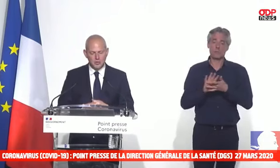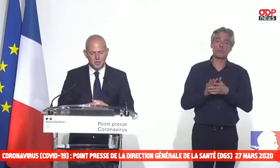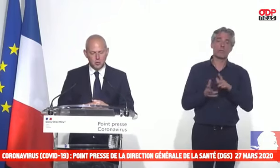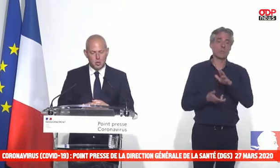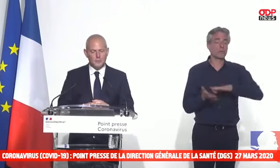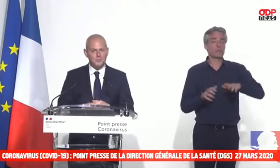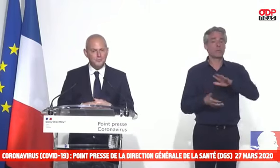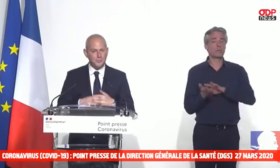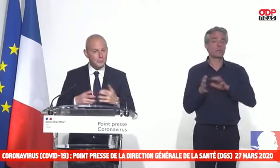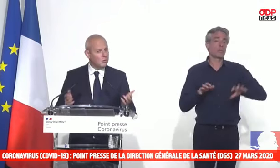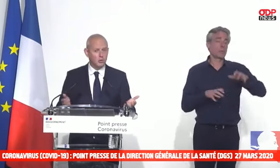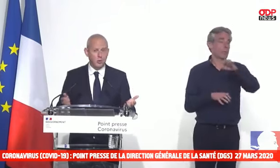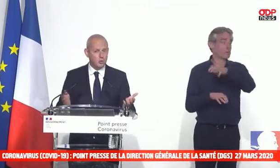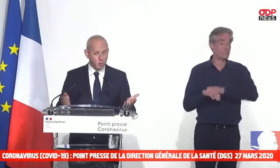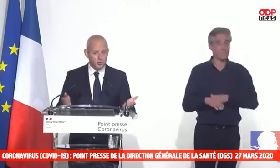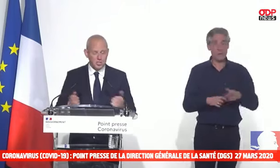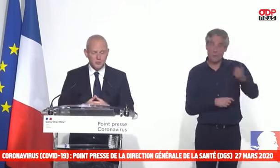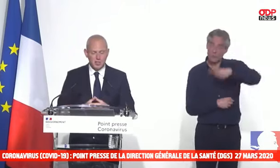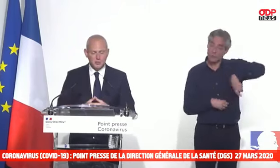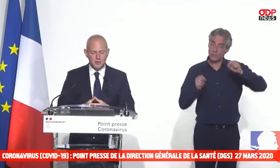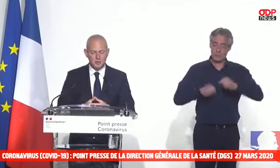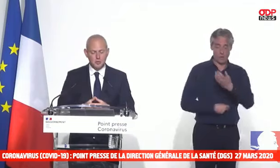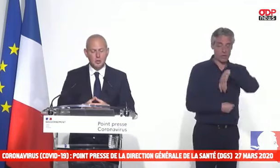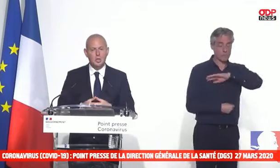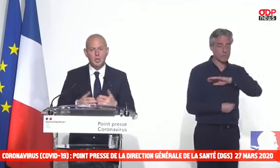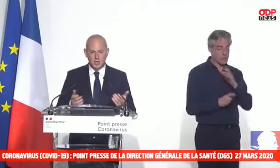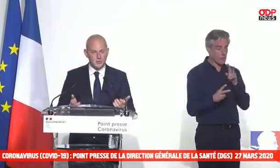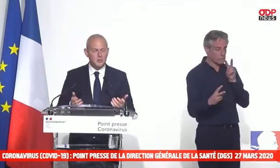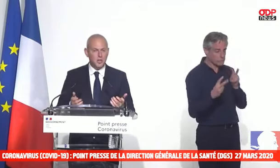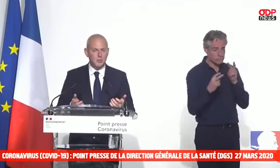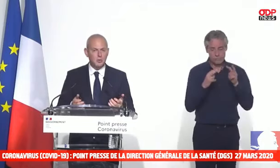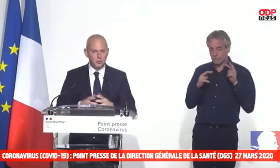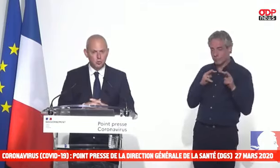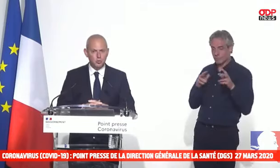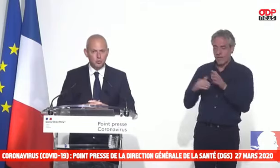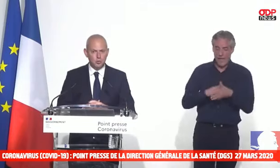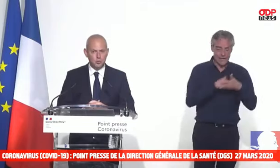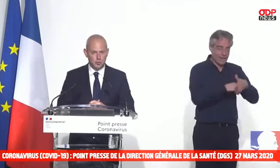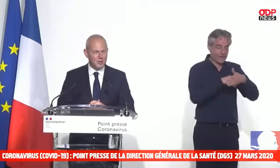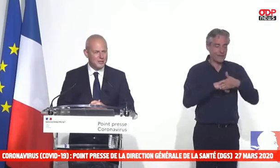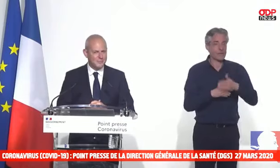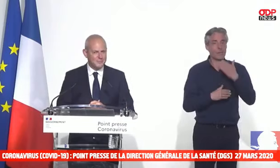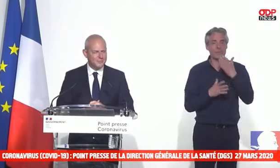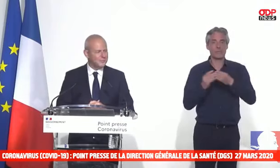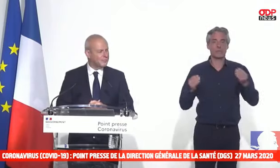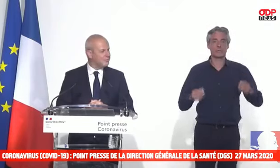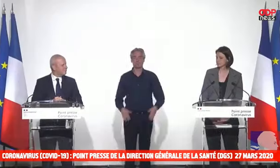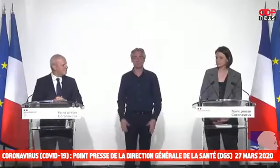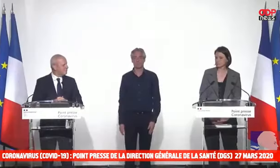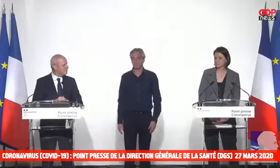entre territoires. Soyons tous responsables des autres, responsables de nous tous. Je vous remercie.